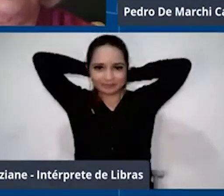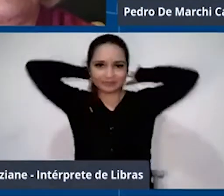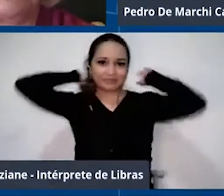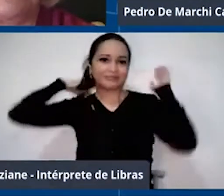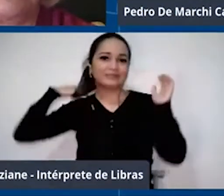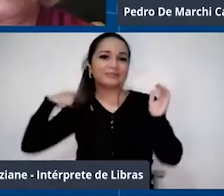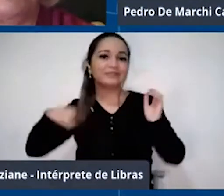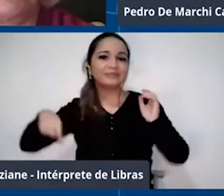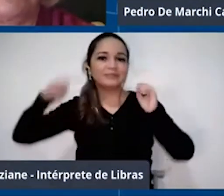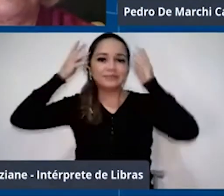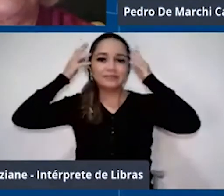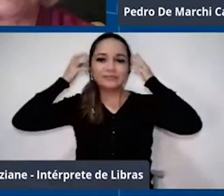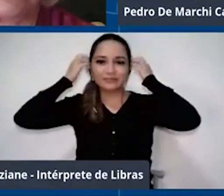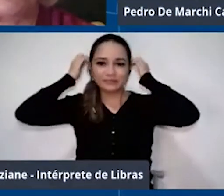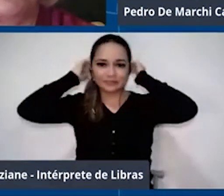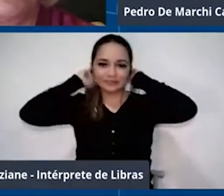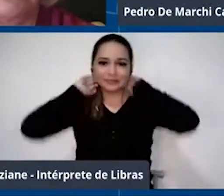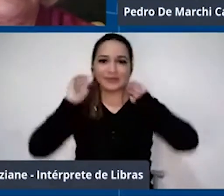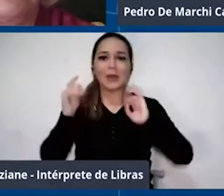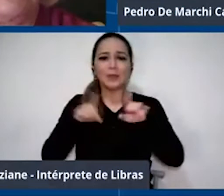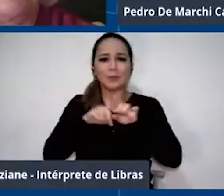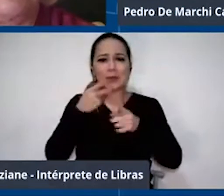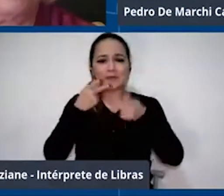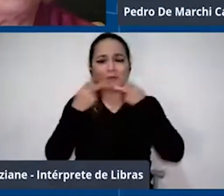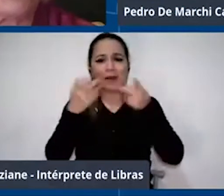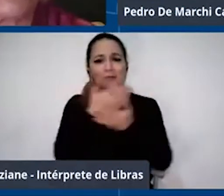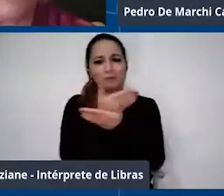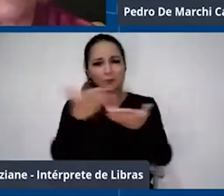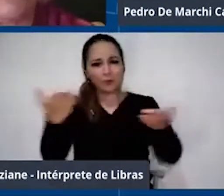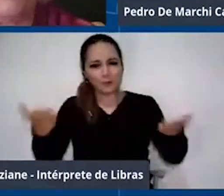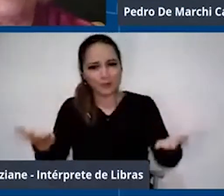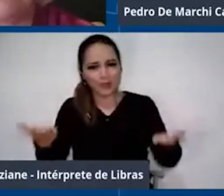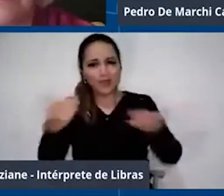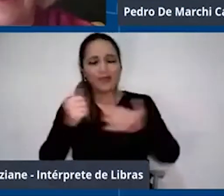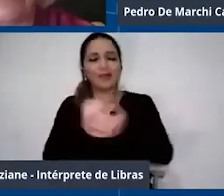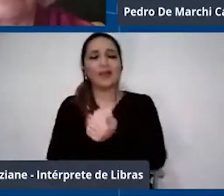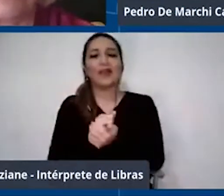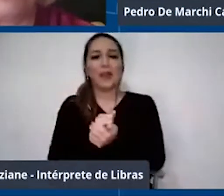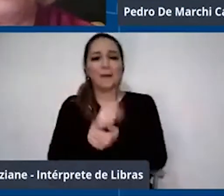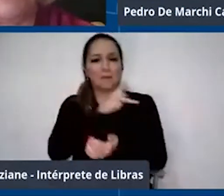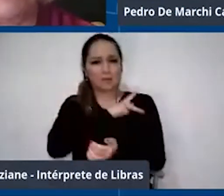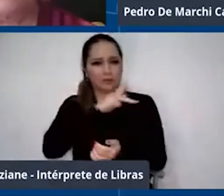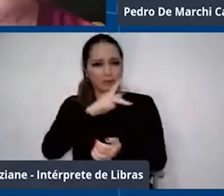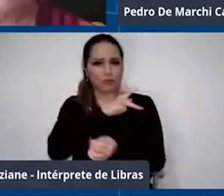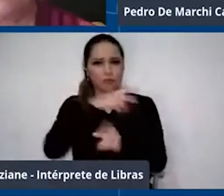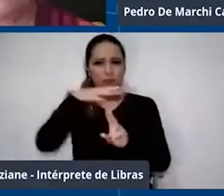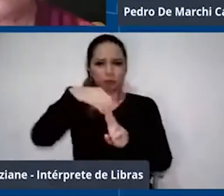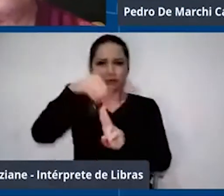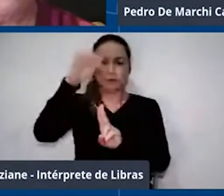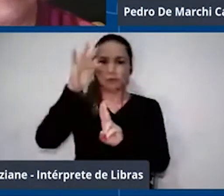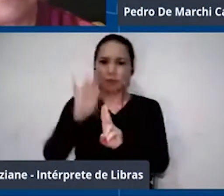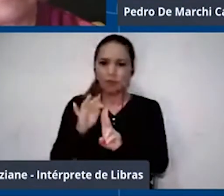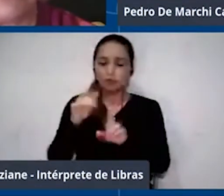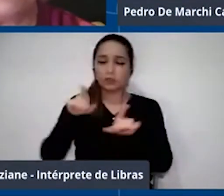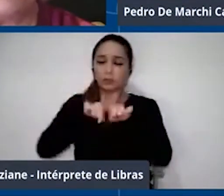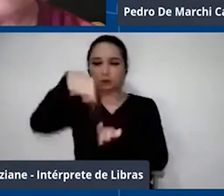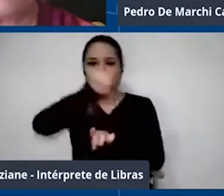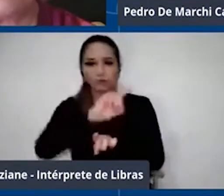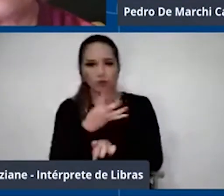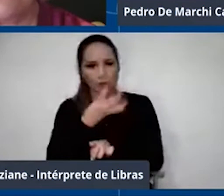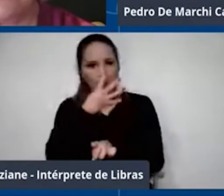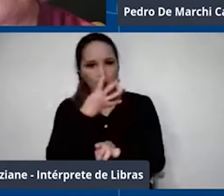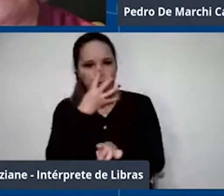e ao presidente Luiz Carlos Bono e aos internautas que acompanharam esta